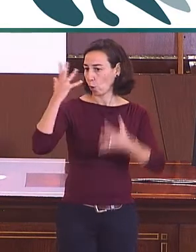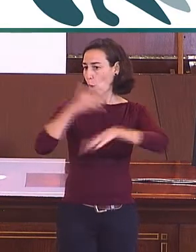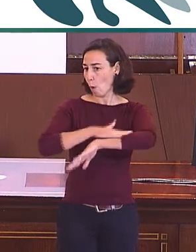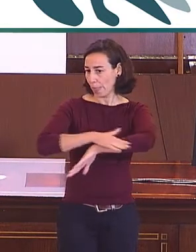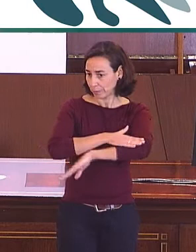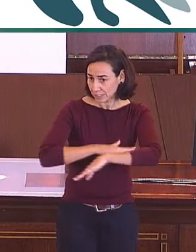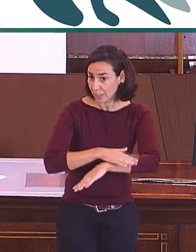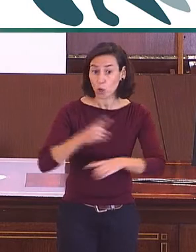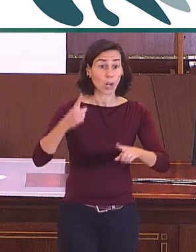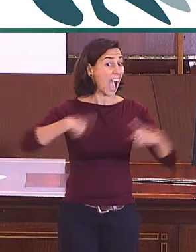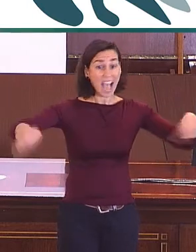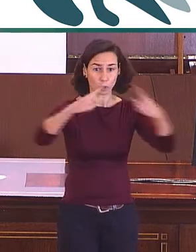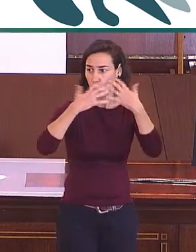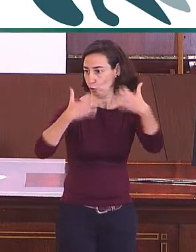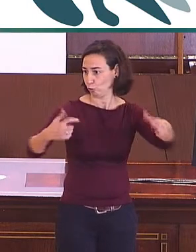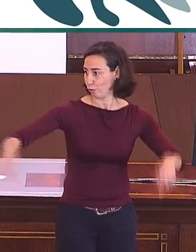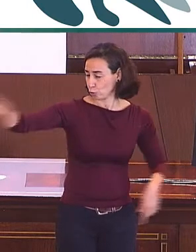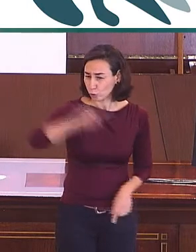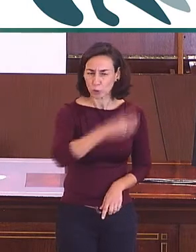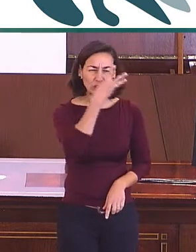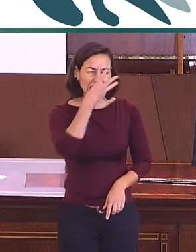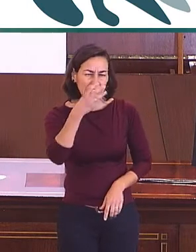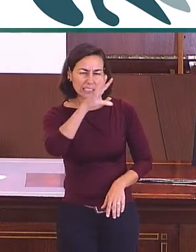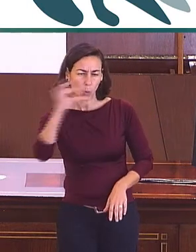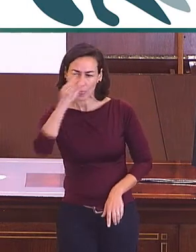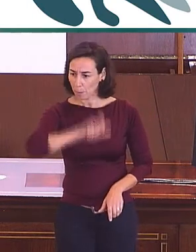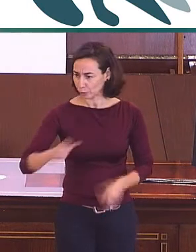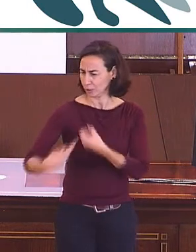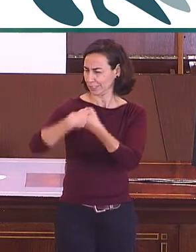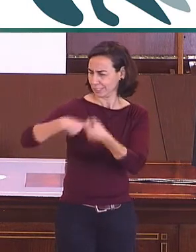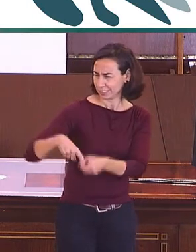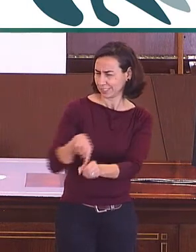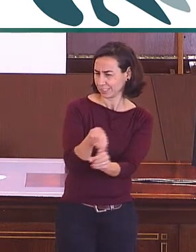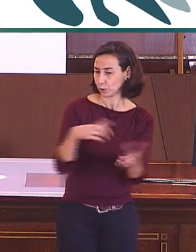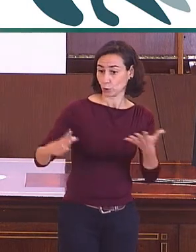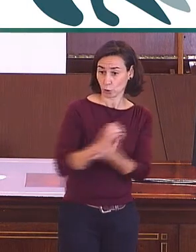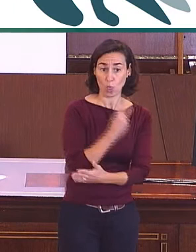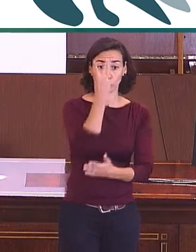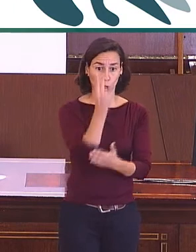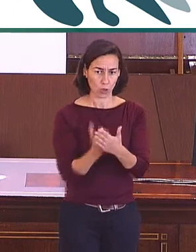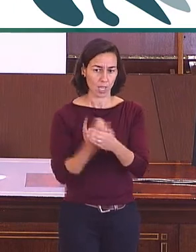a todos vosotros, a todas las 350 personas que habéis estado estos dos días trabajando.